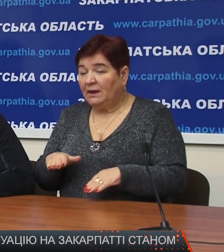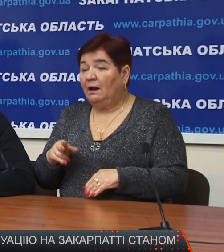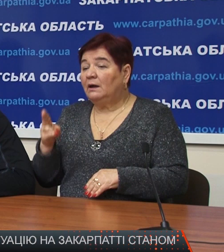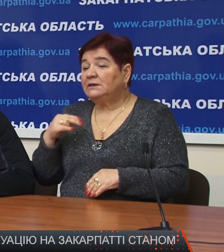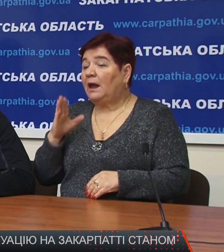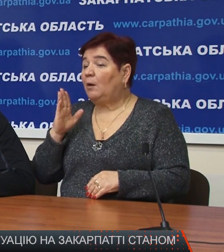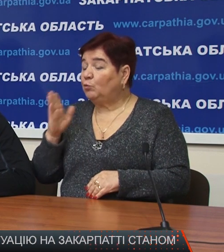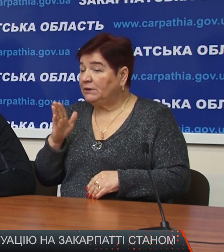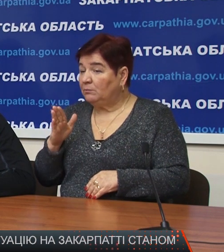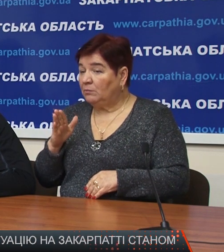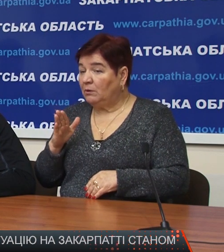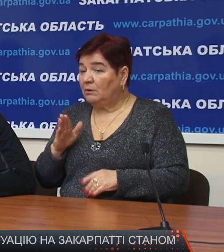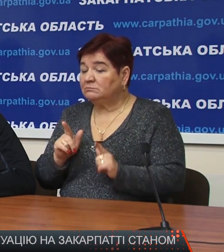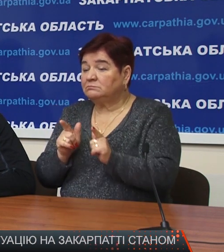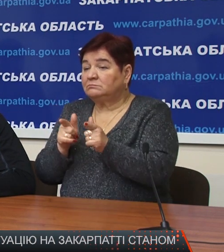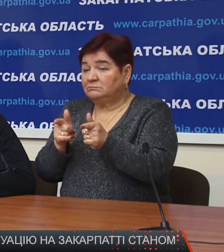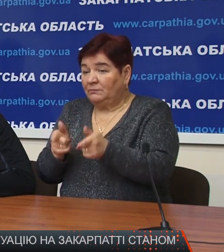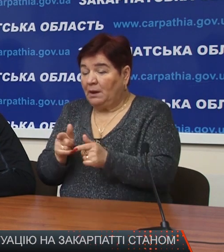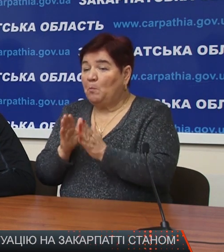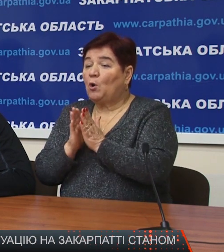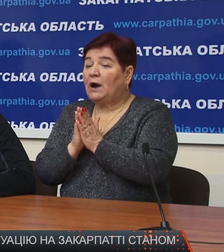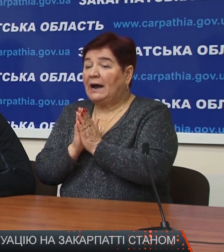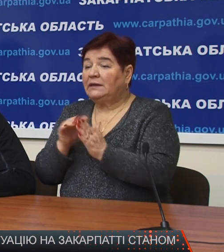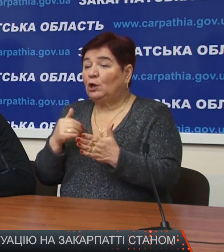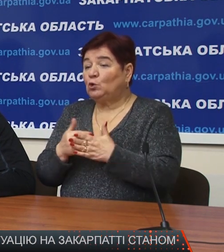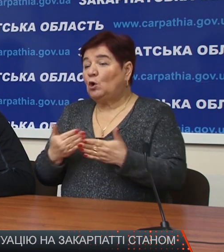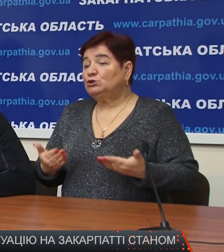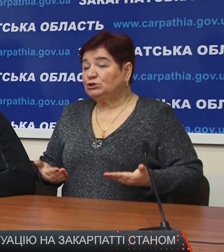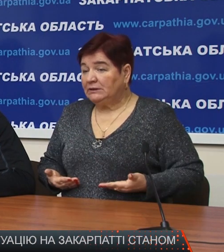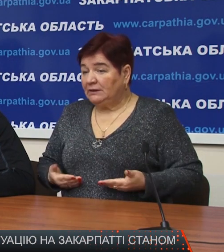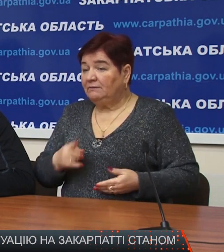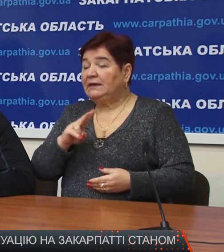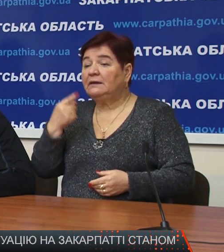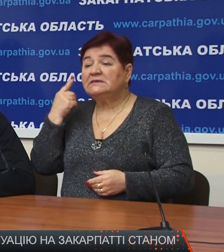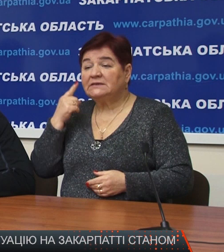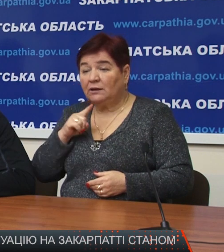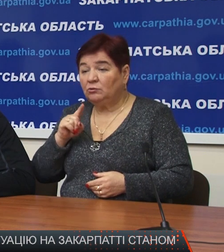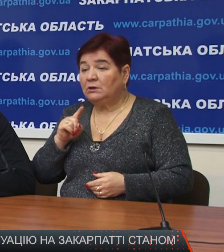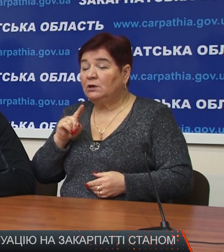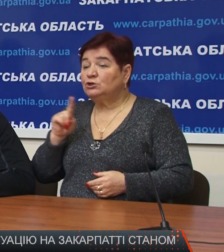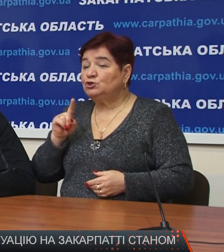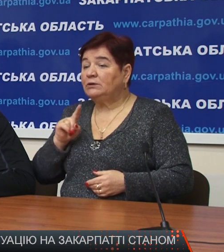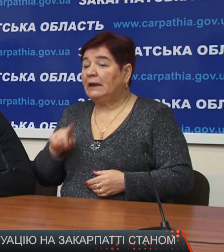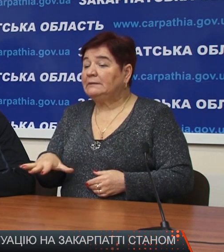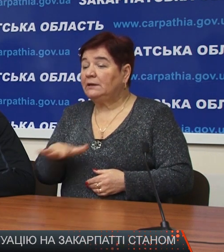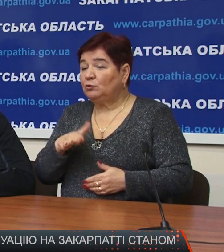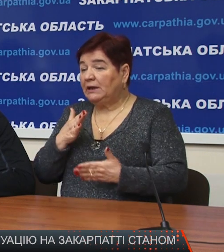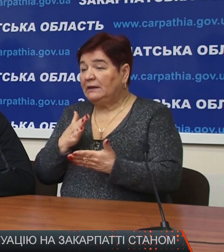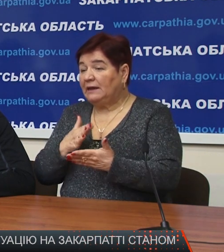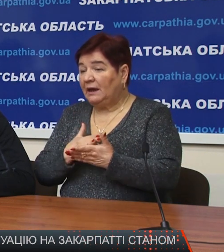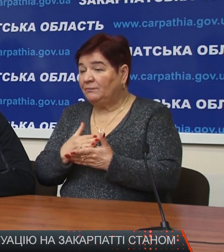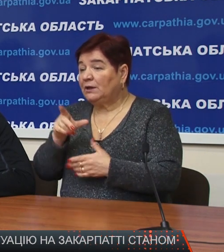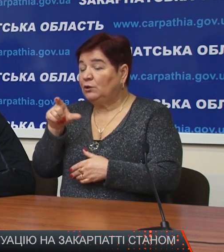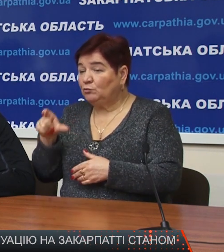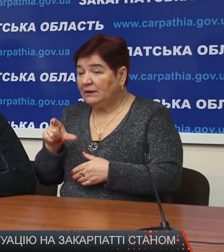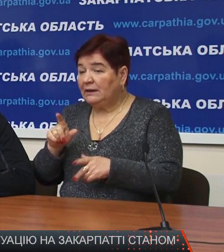будемо заселяти. Прохання до місцевих жителів, ті, які знають вже, що у них на території є переселенці і їм